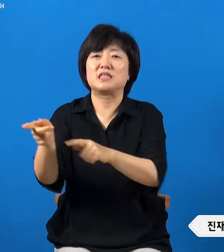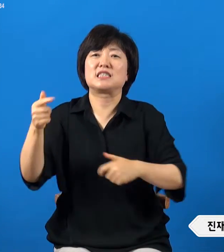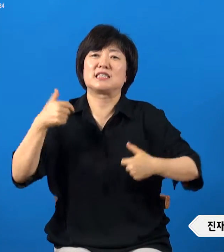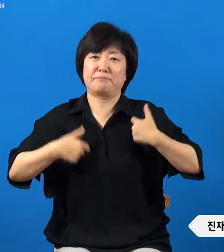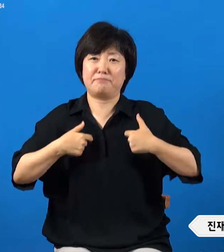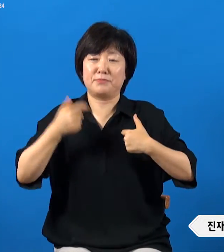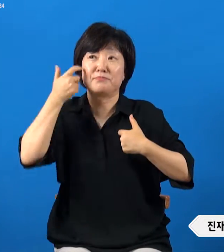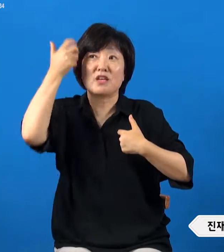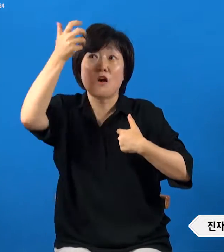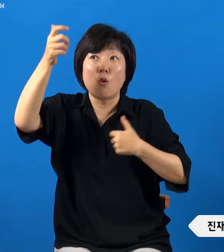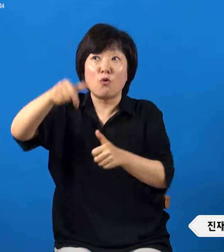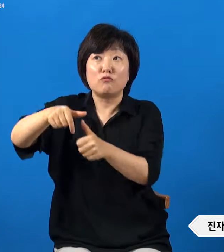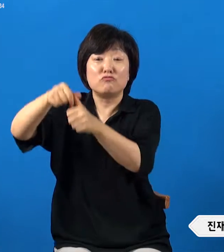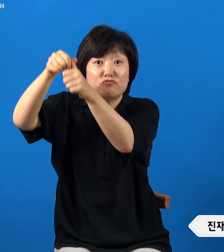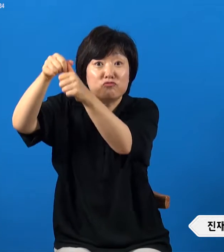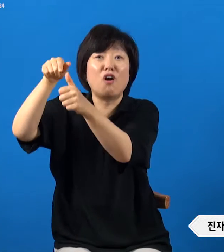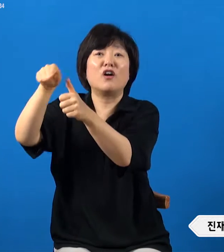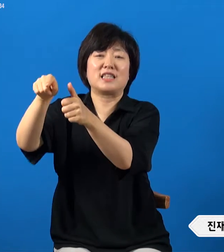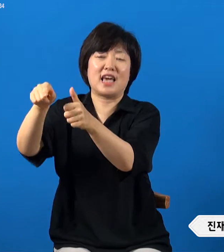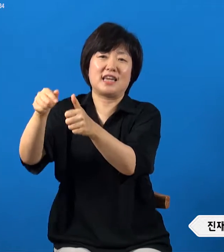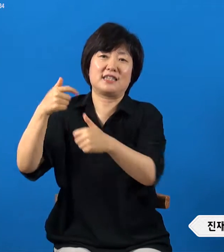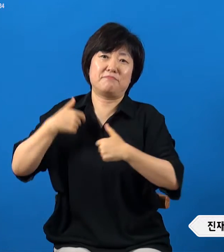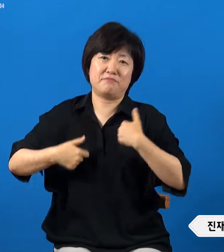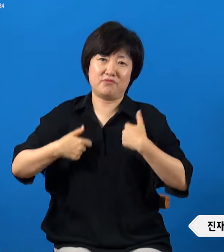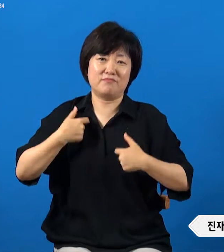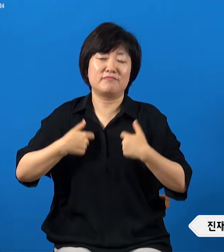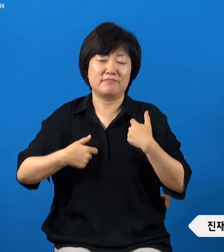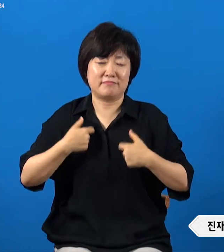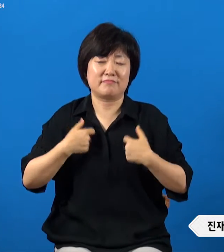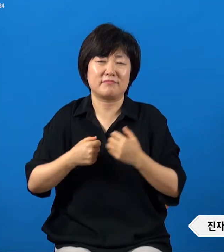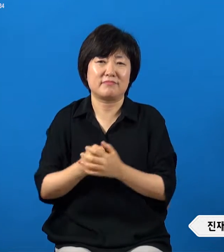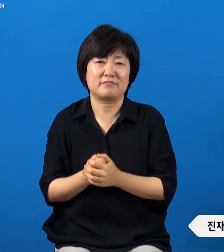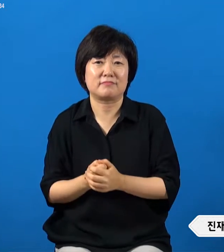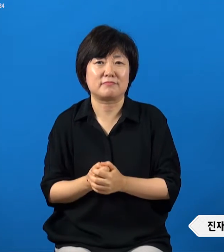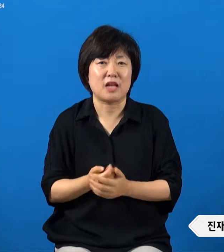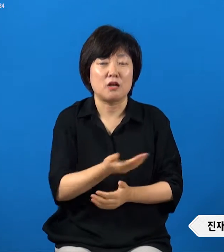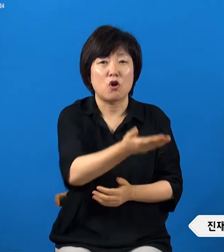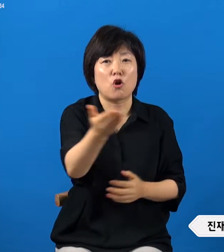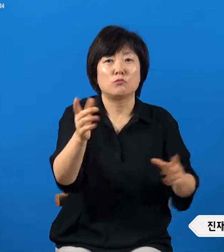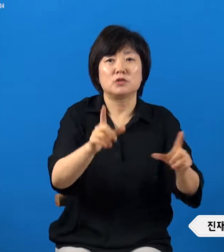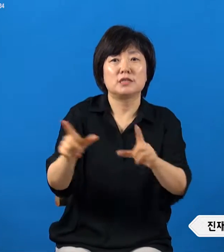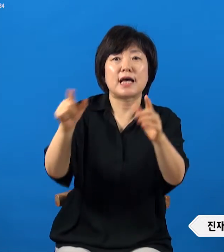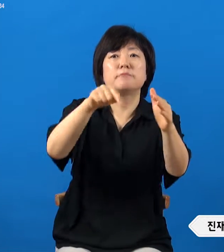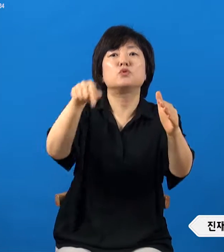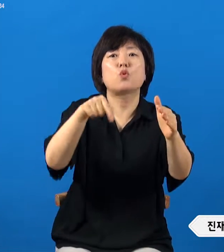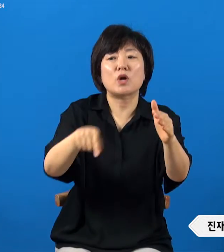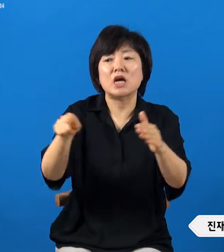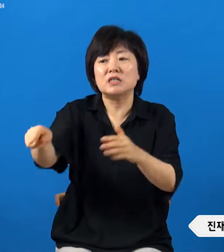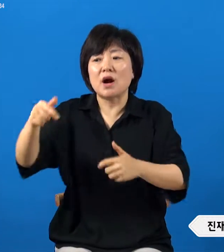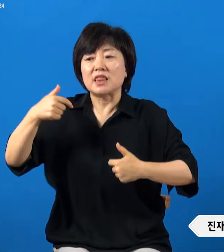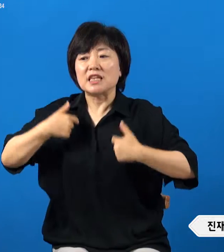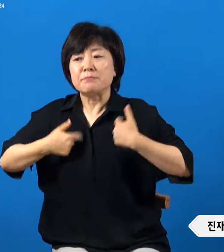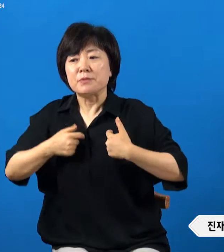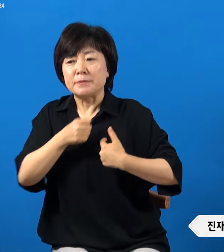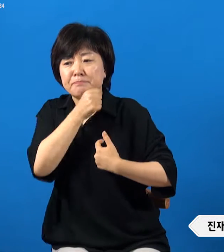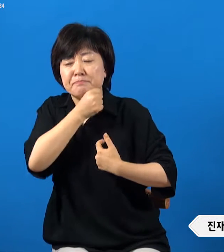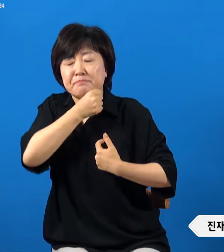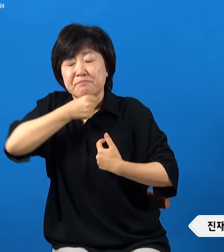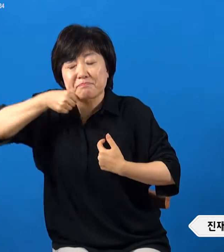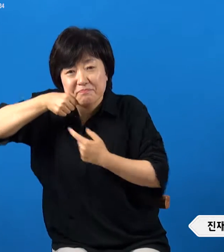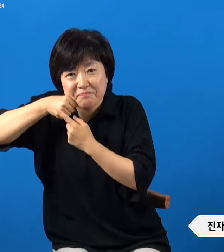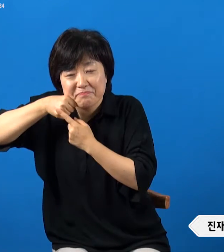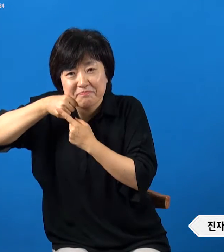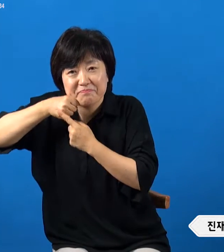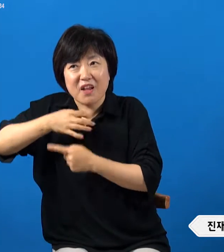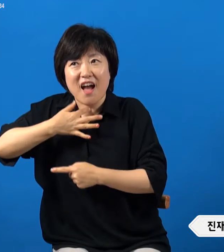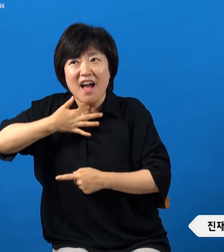때 생기는 그 놀라운 기쁨을 한 번도 지금까지 여러분의 삶 가운데 경험해 보신 적이 있다면